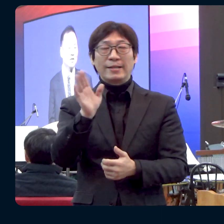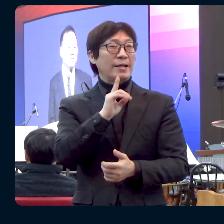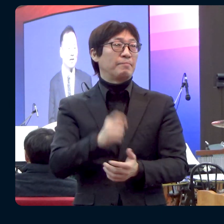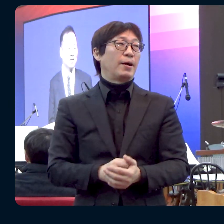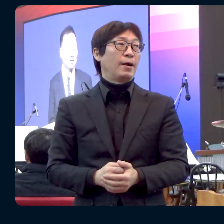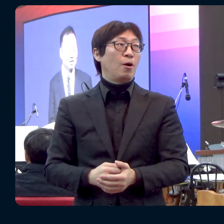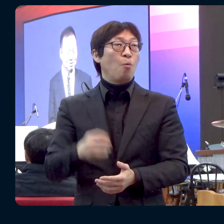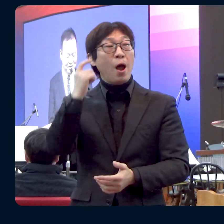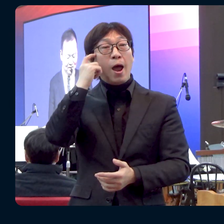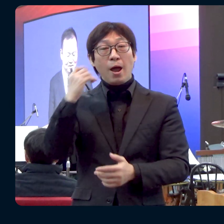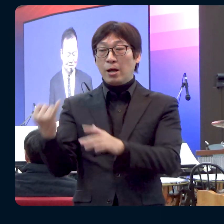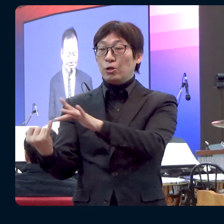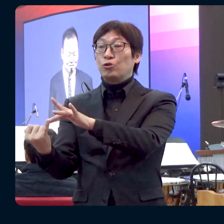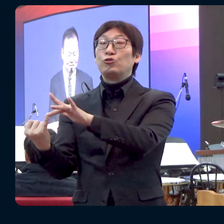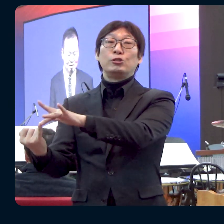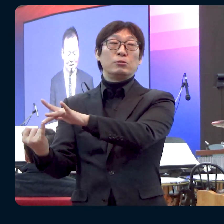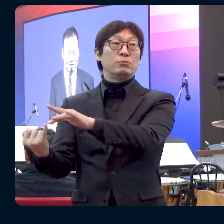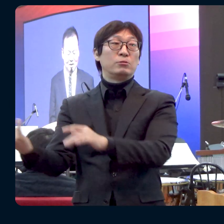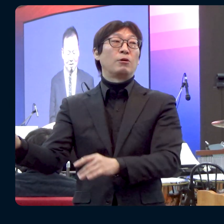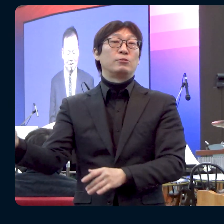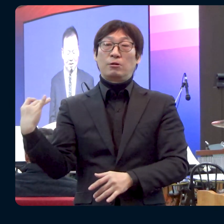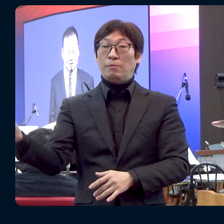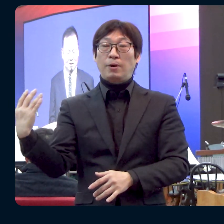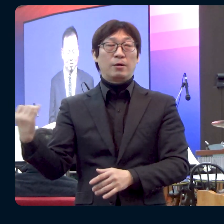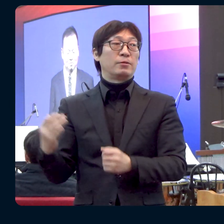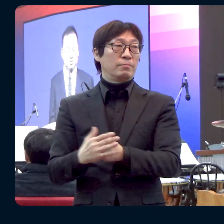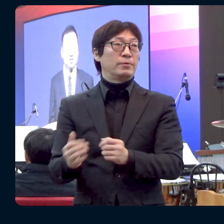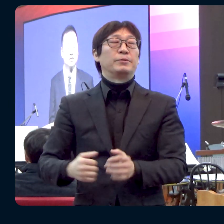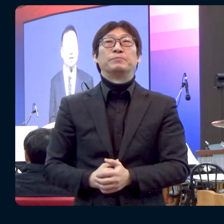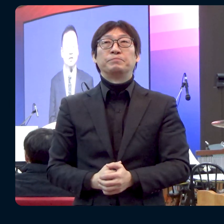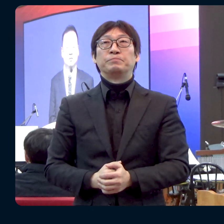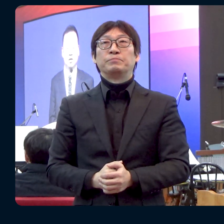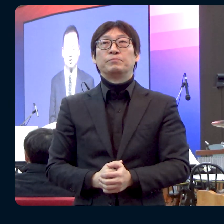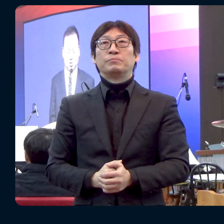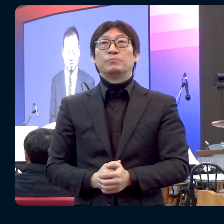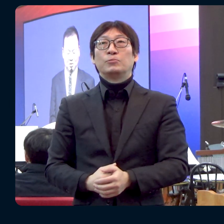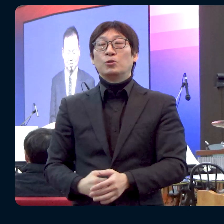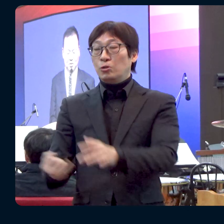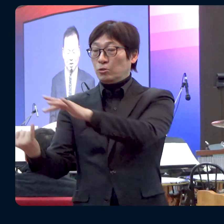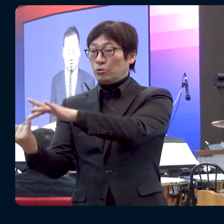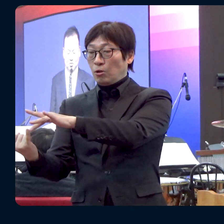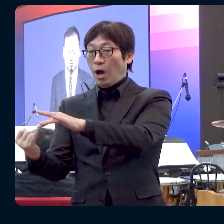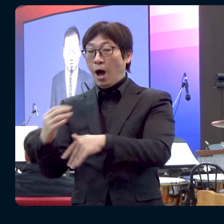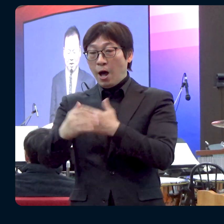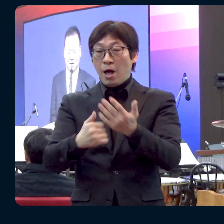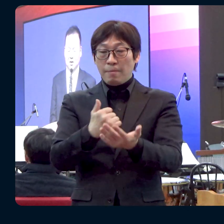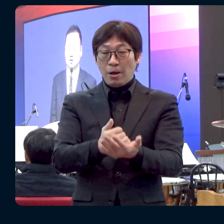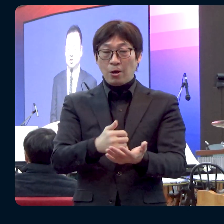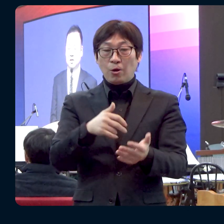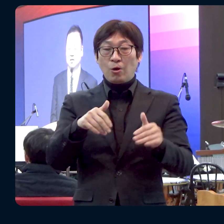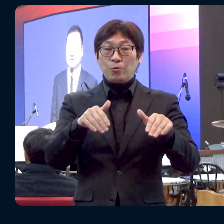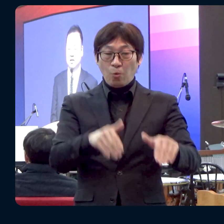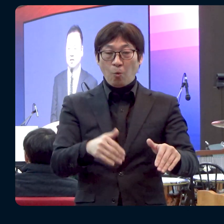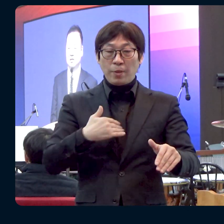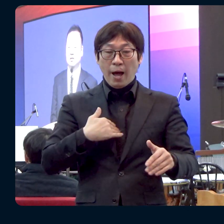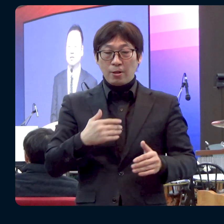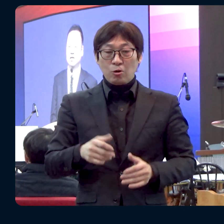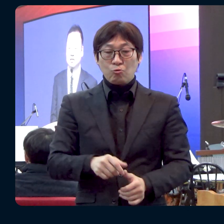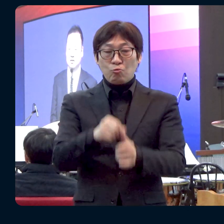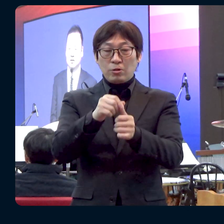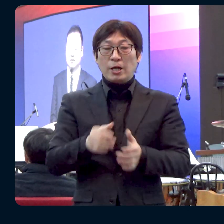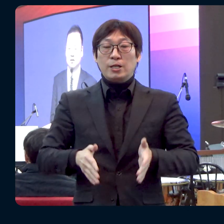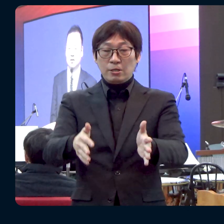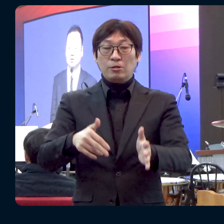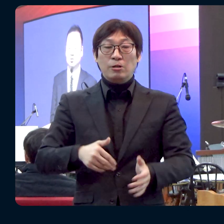귀신이 이 말을 했다는 것은 이들이 지극히 높으신 하나님의 종이요 구원의 길을 전하는 자라는